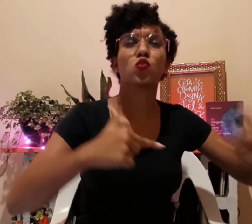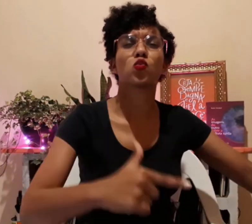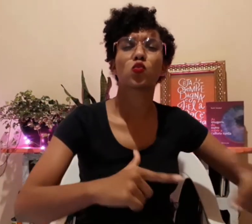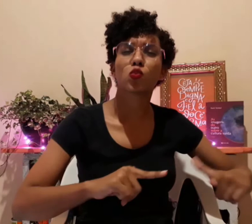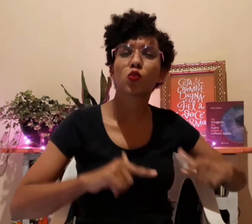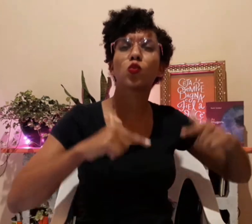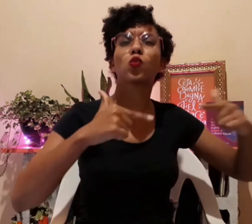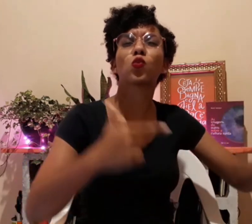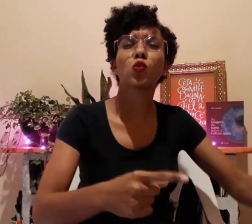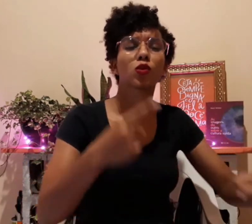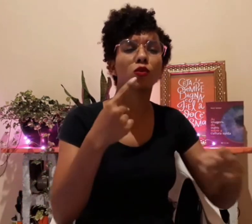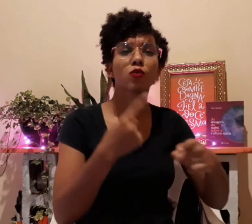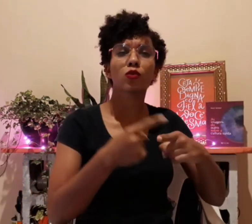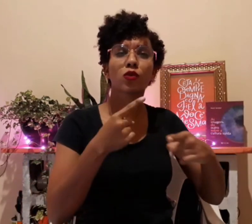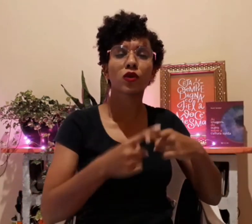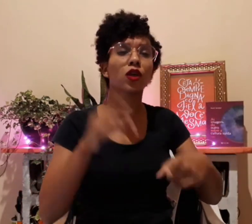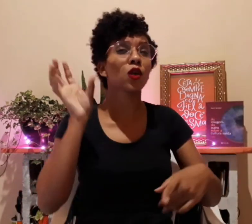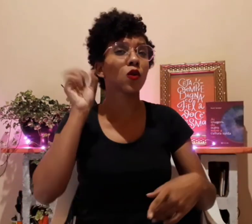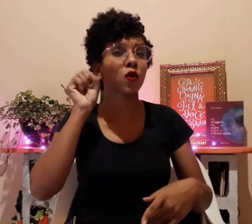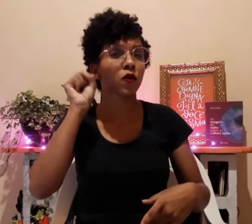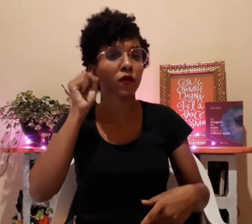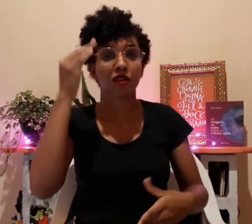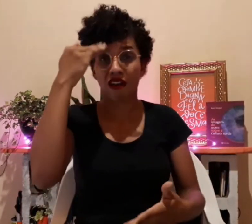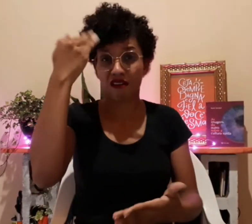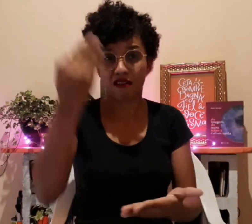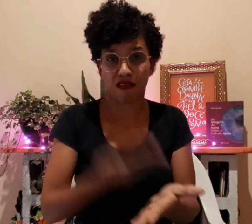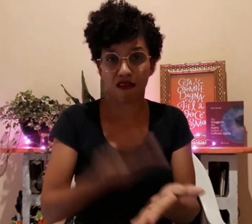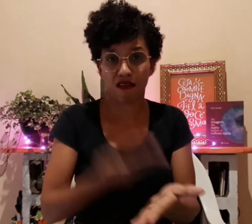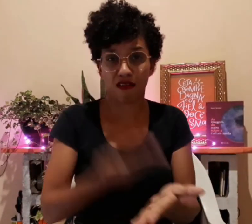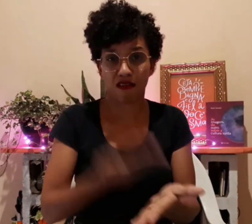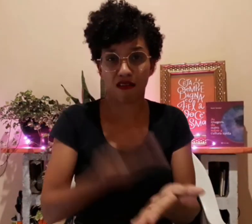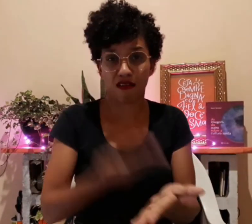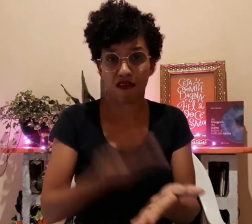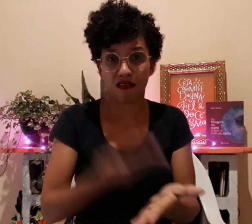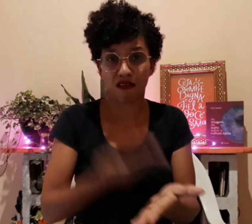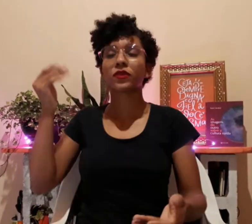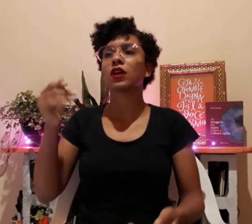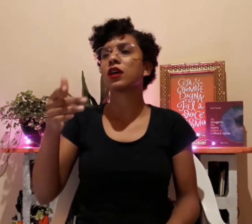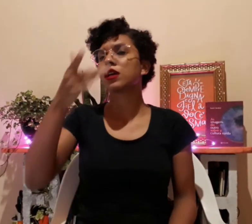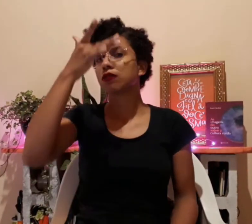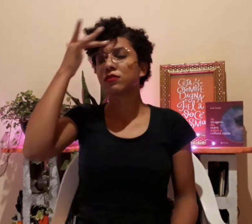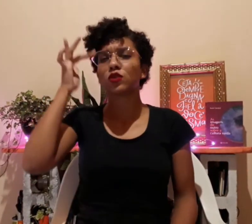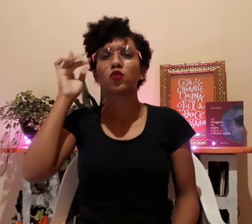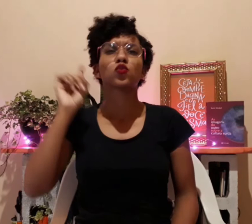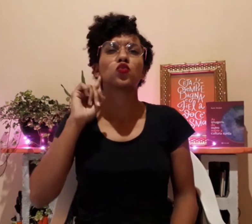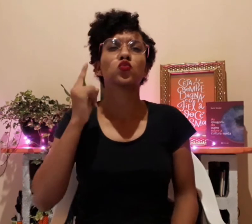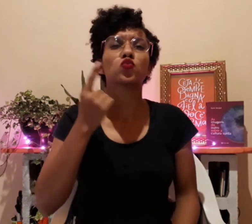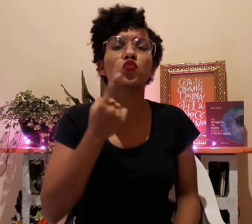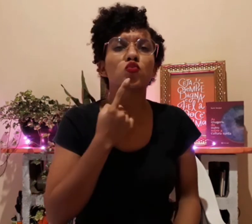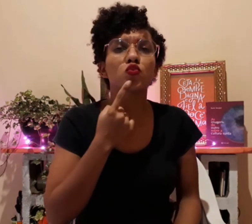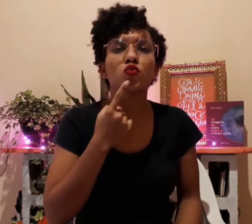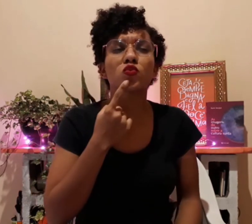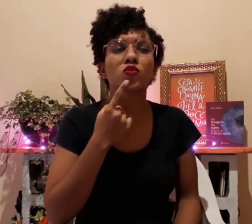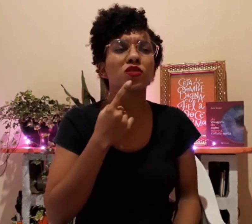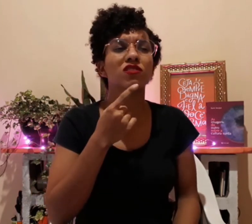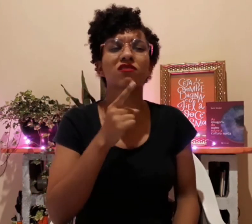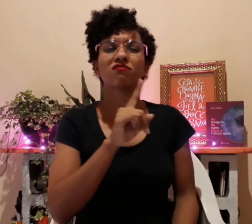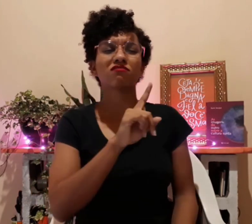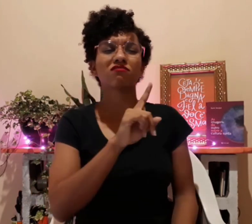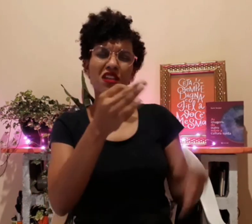surda também teve várias lutas com o passar dos anos, porque ouvintes acreditavam que pessoas surdas era